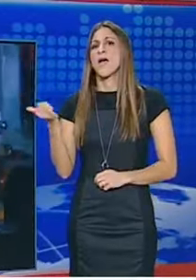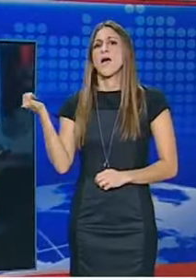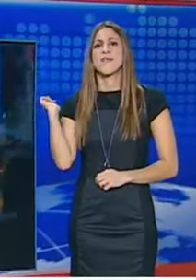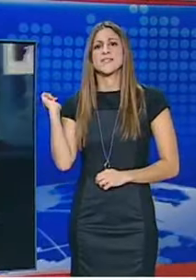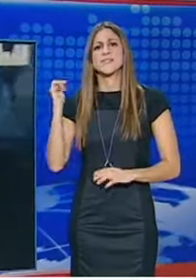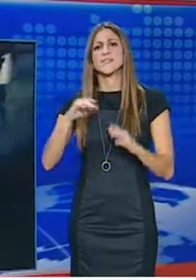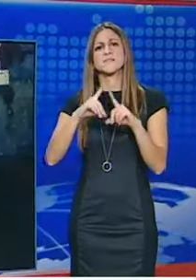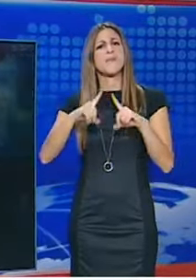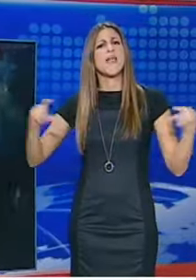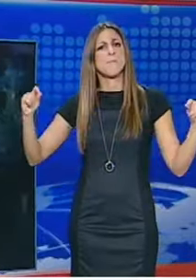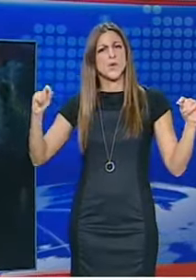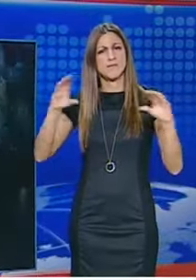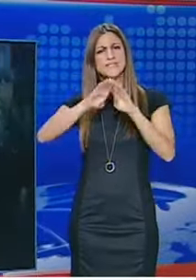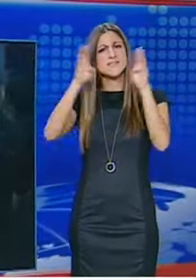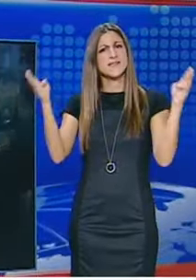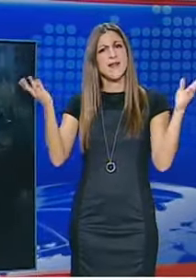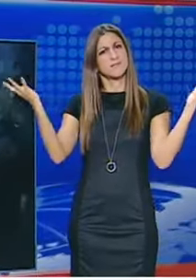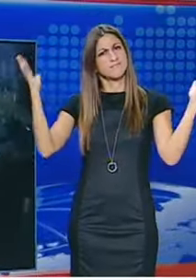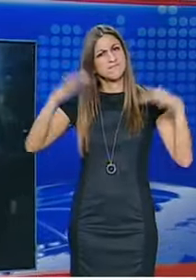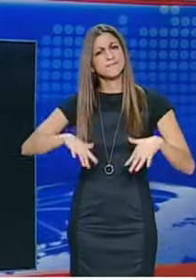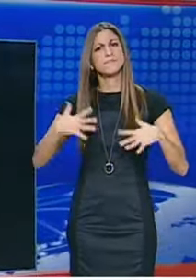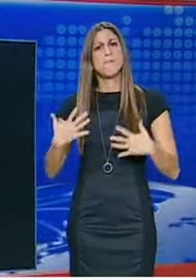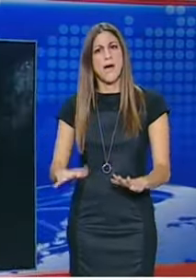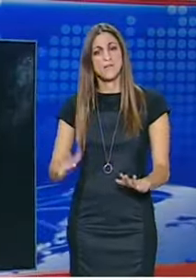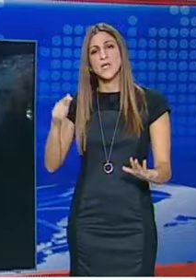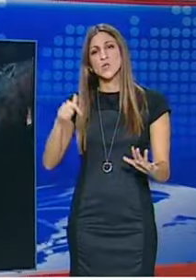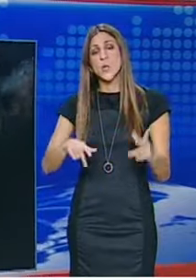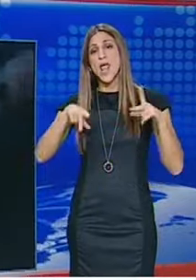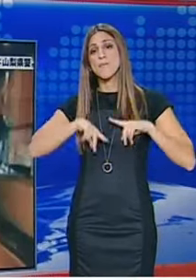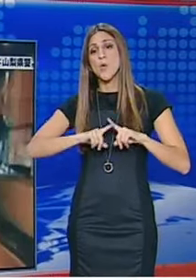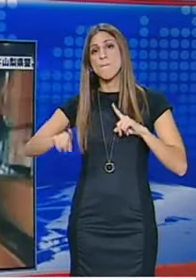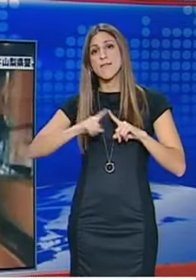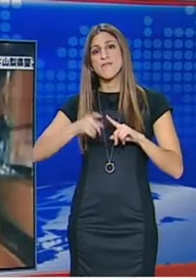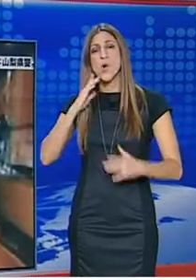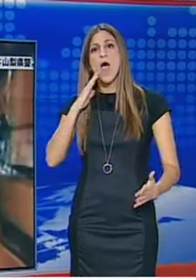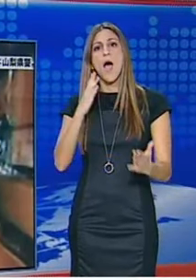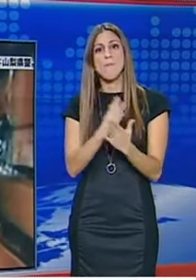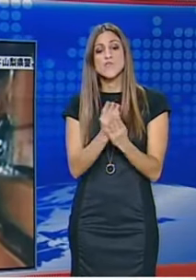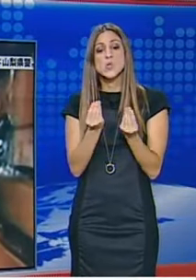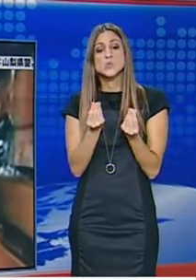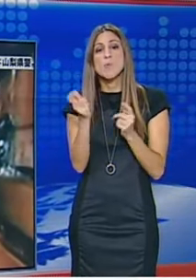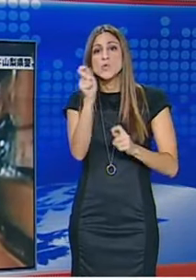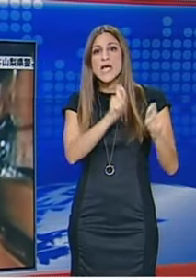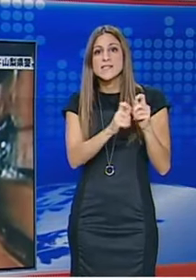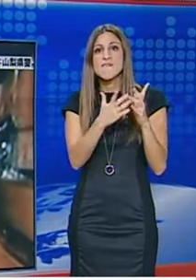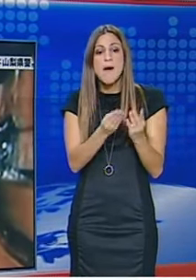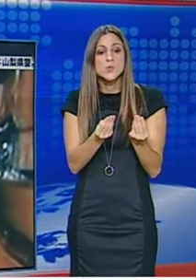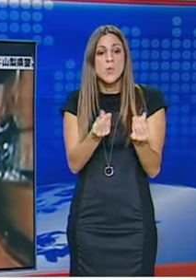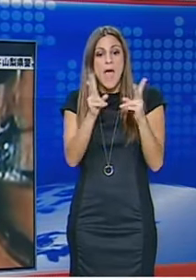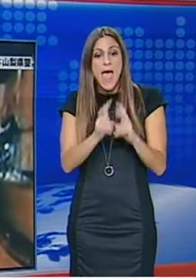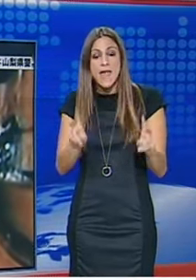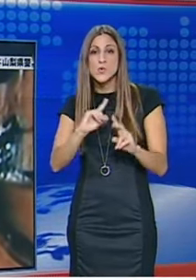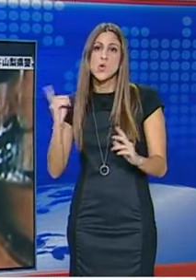ίδιο τρόπο όπως αυτή που κατέρρευσε χθες σστο τόκιο θα προχωρήσει το υπουργείο μεταφορών της χώρας στο μεταξύ ο απολογισμός από το δυστύχημα